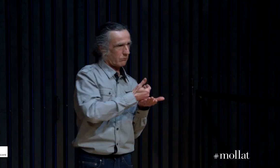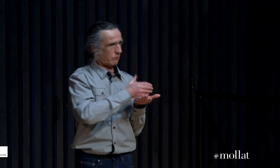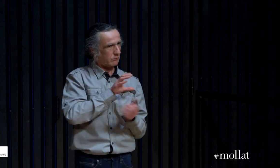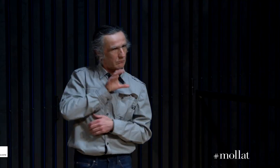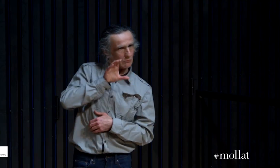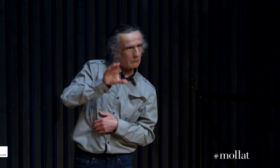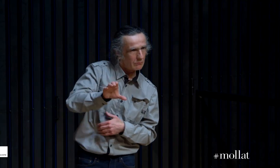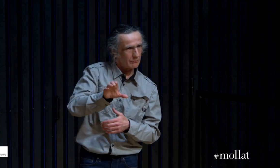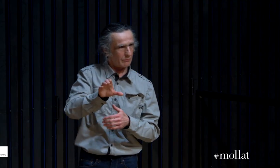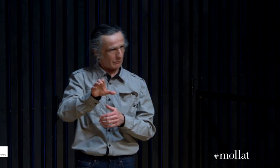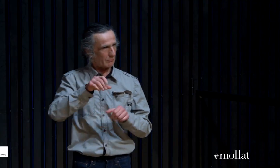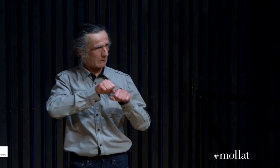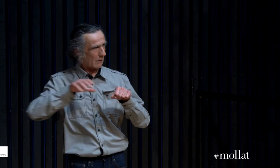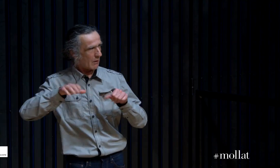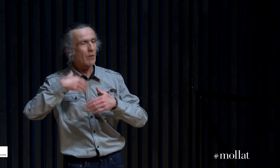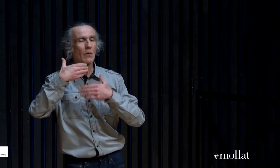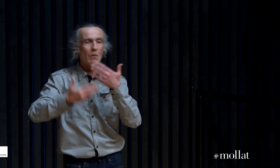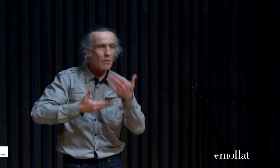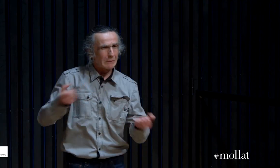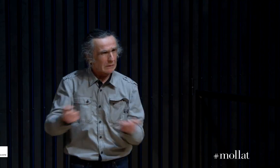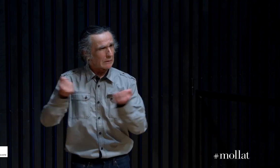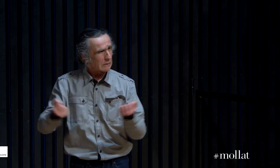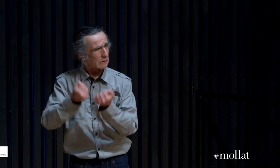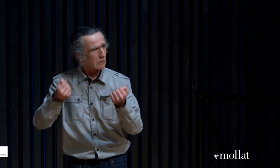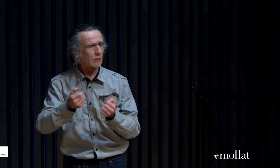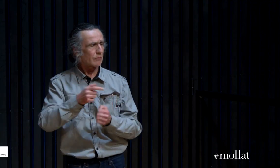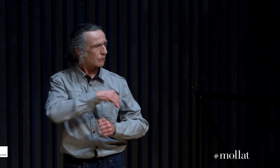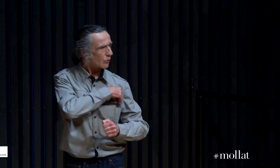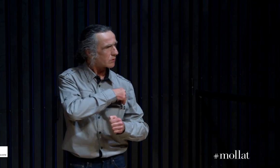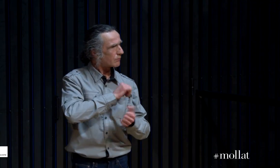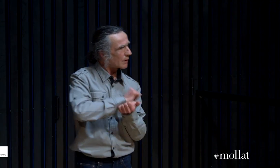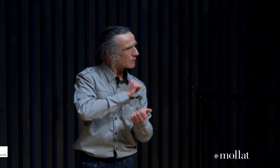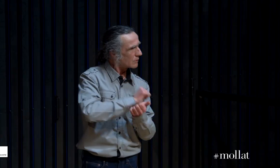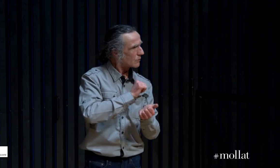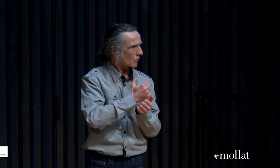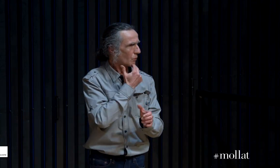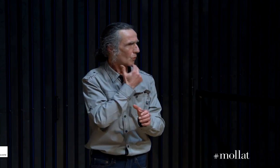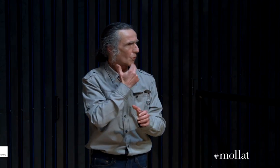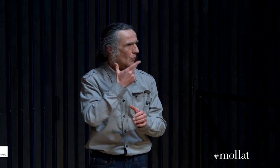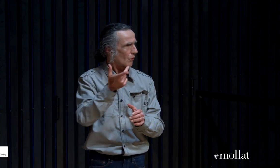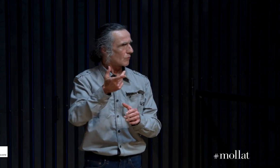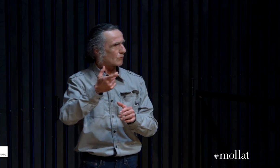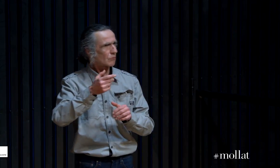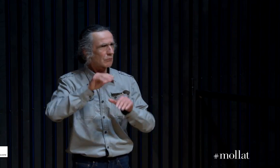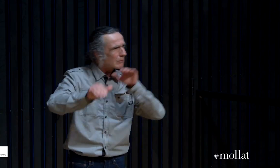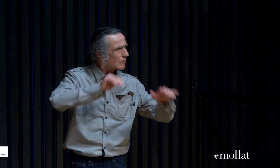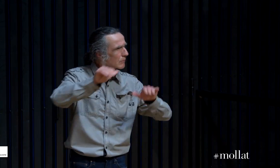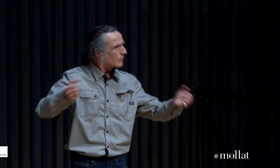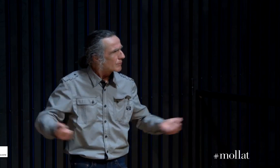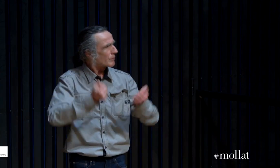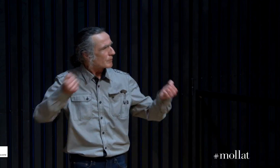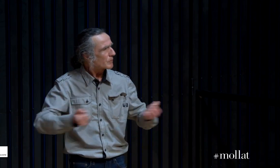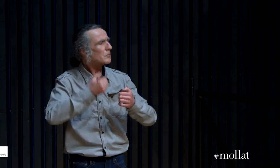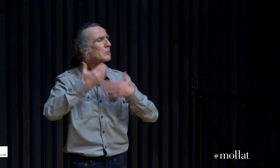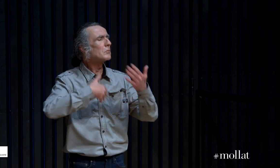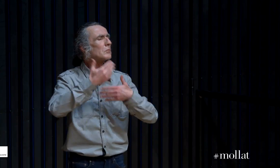de nombreux médias. Nous avons essayé de récolter des fonds. On a fait de la publicité dans les agences de presse.